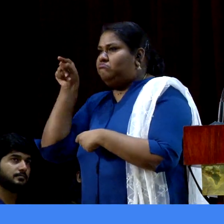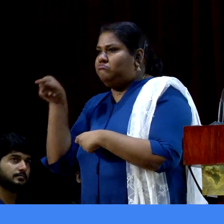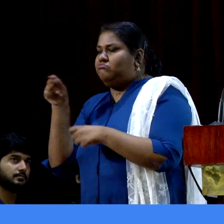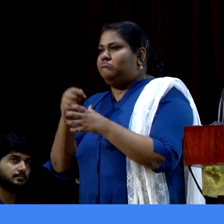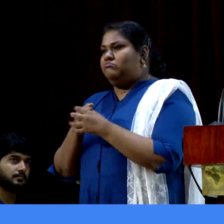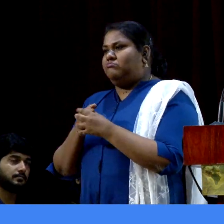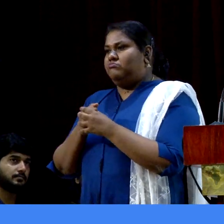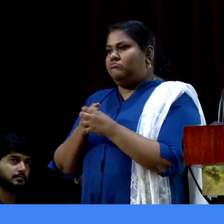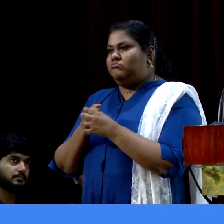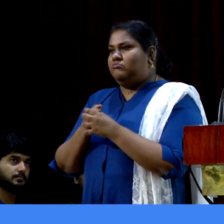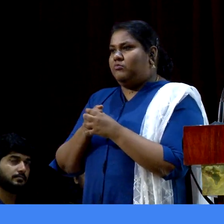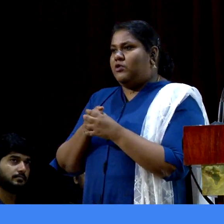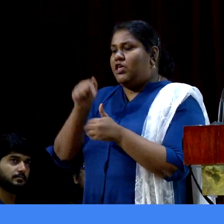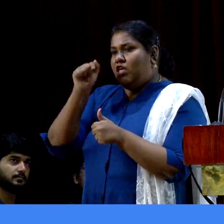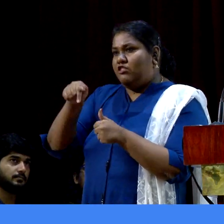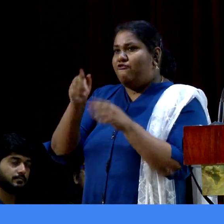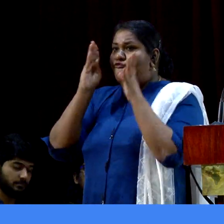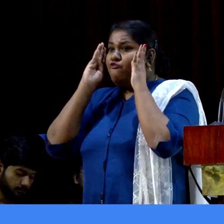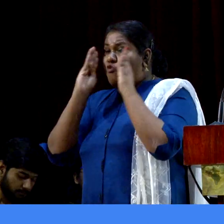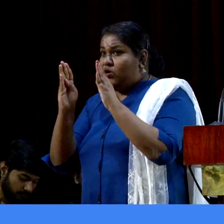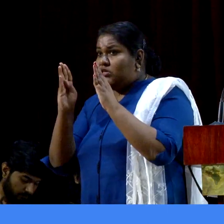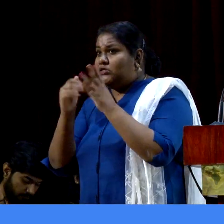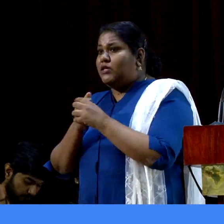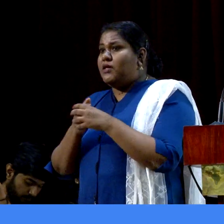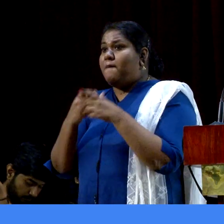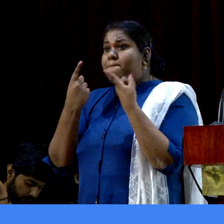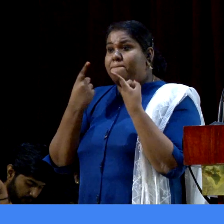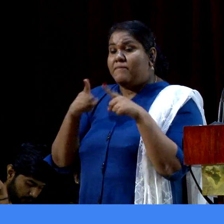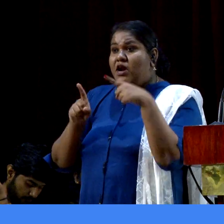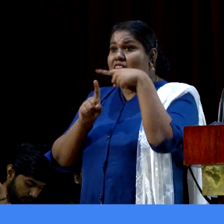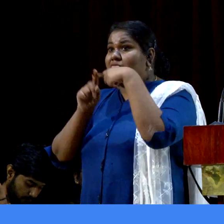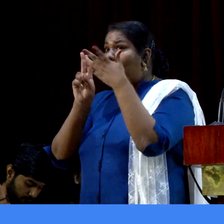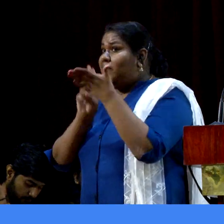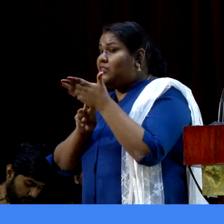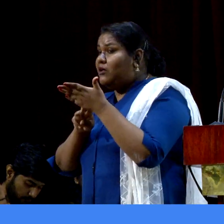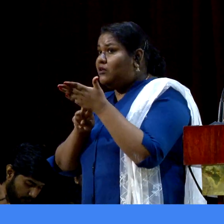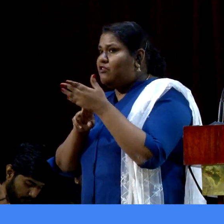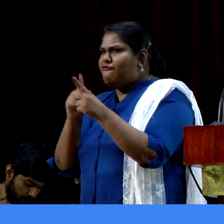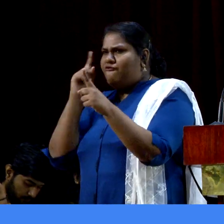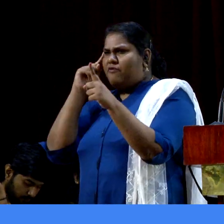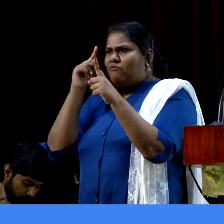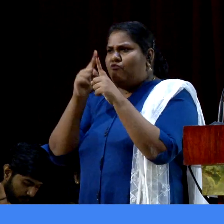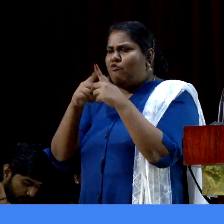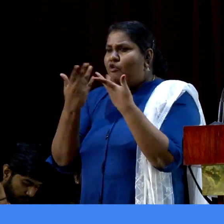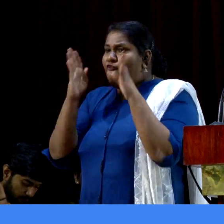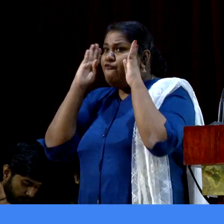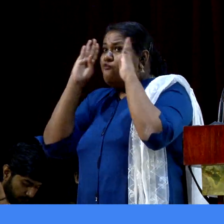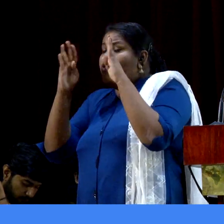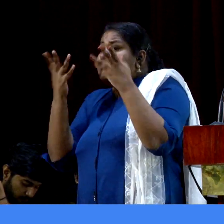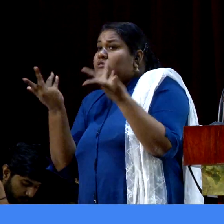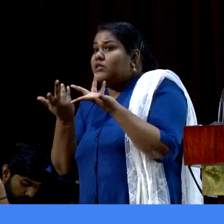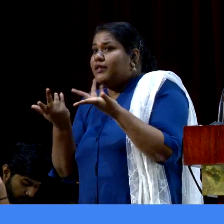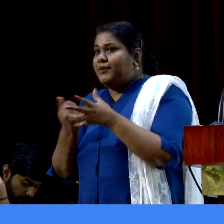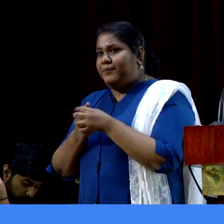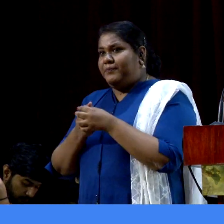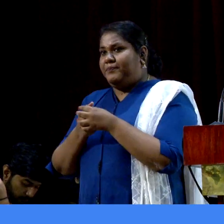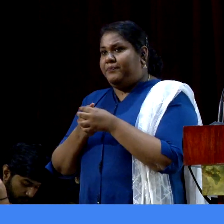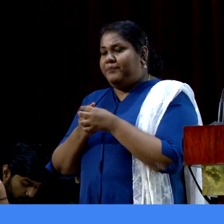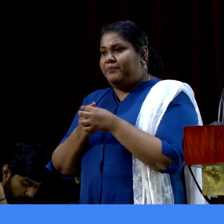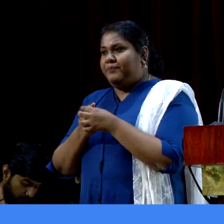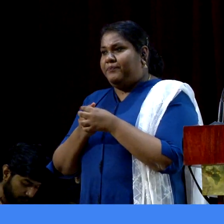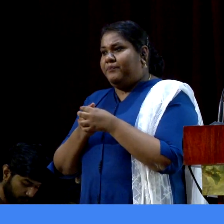33% என்றும் கவர் செய்தால் போதும் என்று சொன்னார்கள். ஆனால் தமிழ்நாட்டினுடைய முதலமைச்சர், எங்களுடைய முதலமைச்சர் என்ன சொல்லியிருக்கிறார், என்ன செய்து கொண்டிருக்கிறோம்